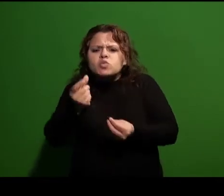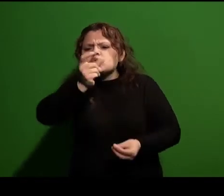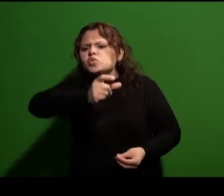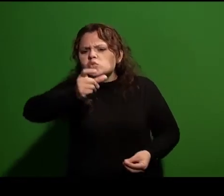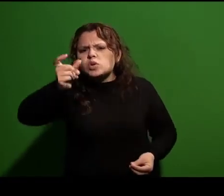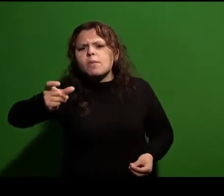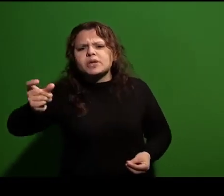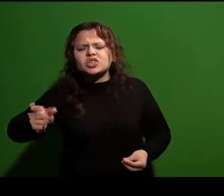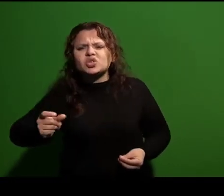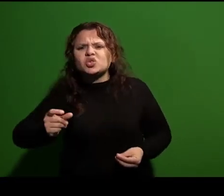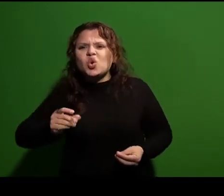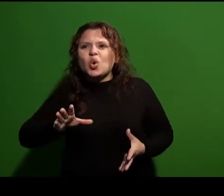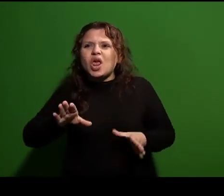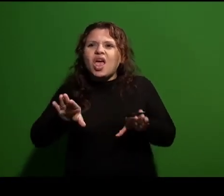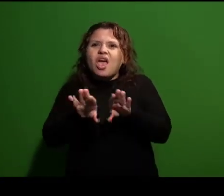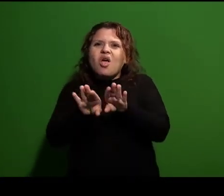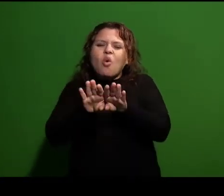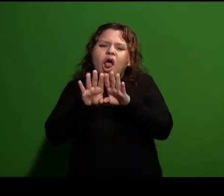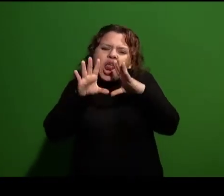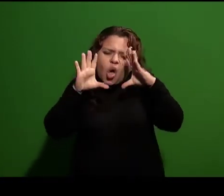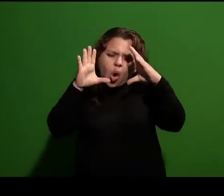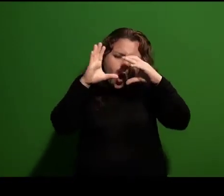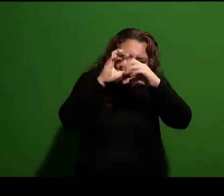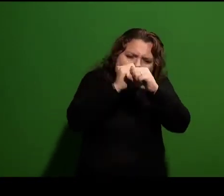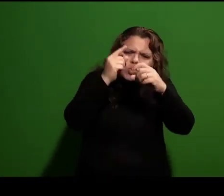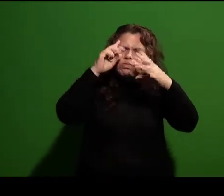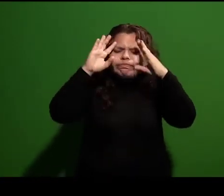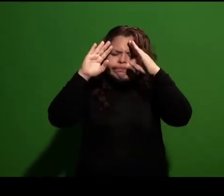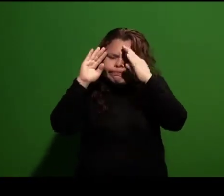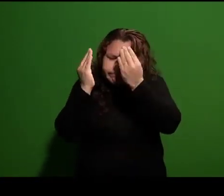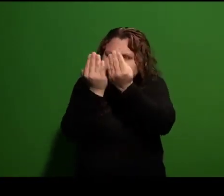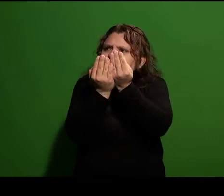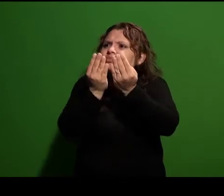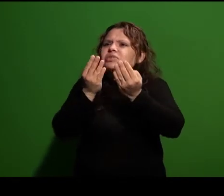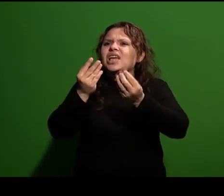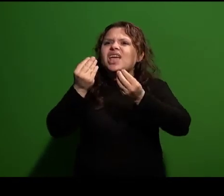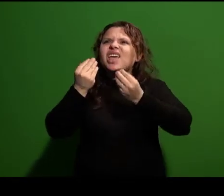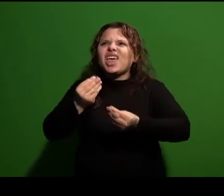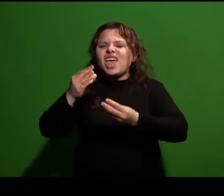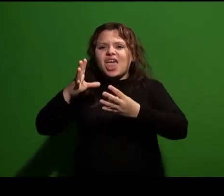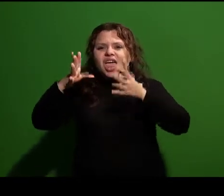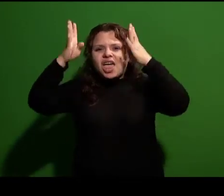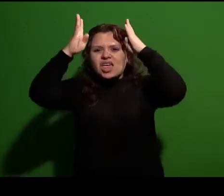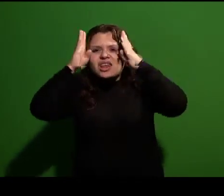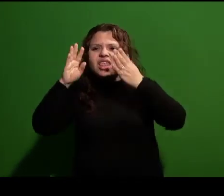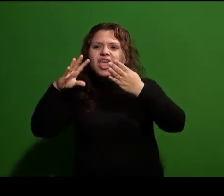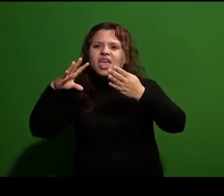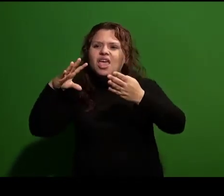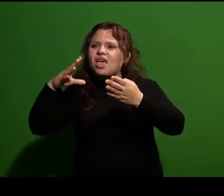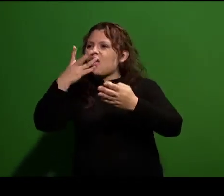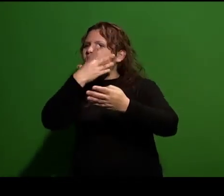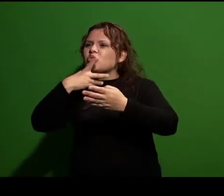muchos estaban en la oscuridad con respecto al tipo de reino espiritual que él presentaría. Jesús los llamó guías